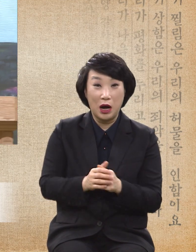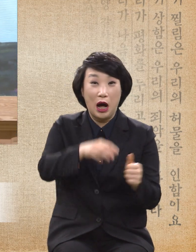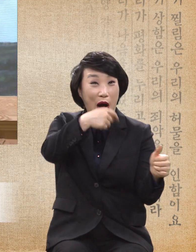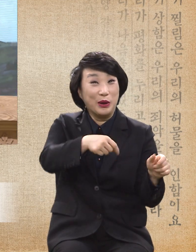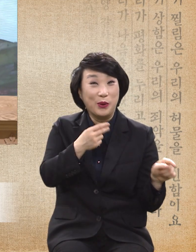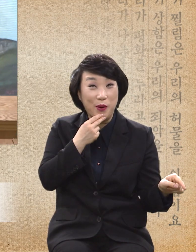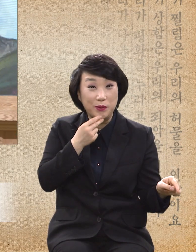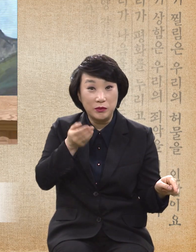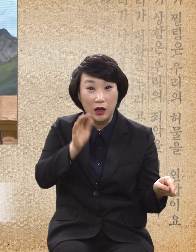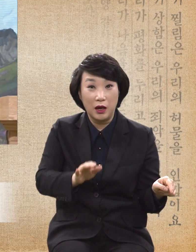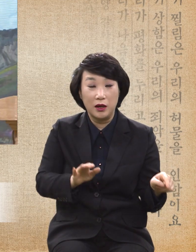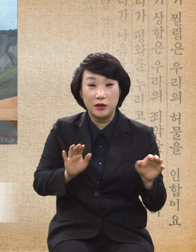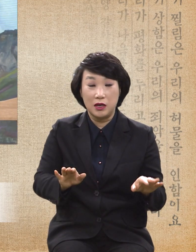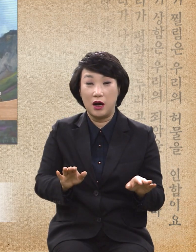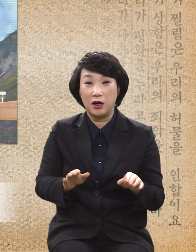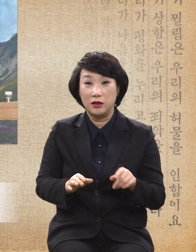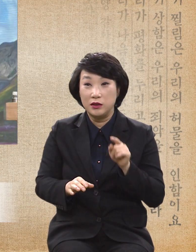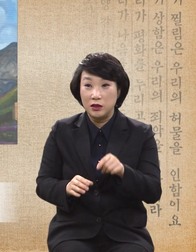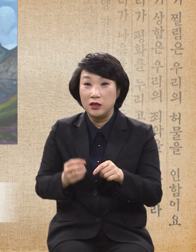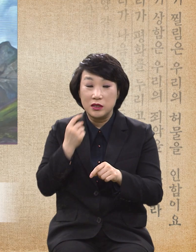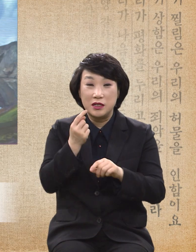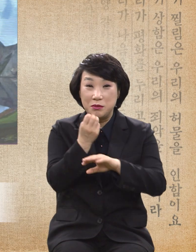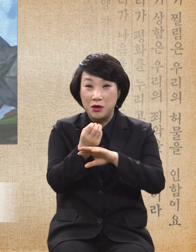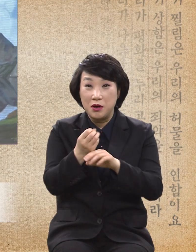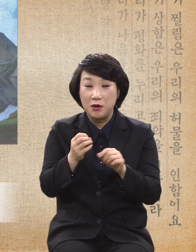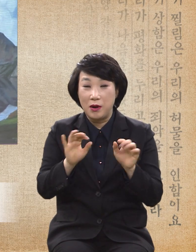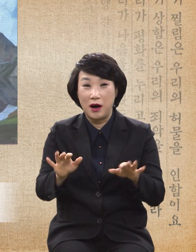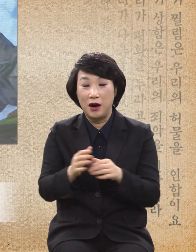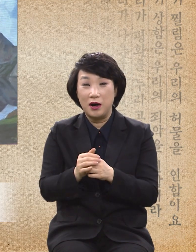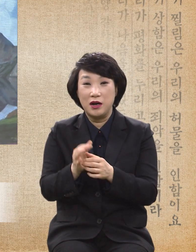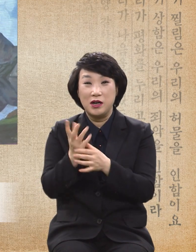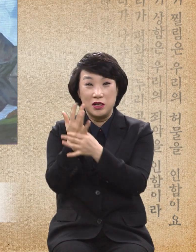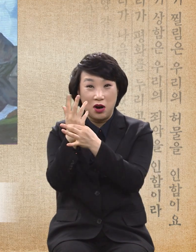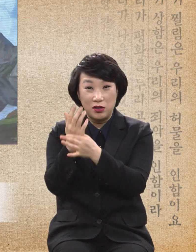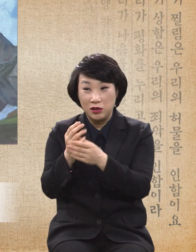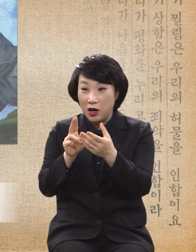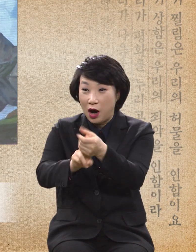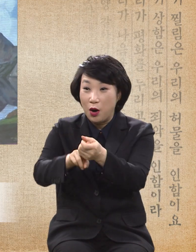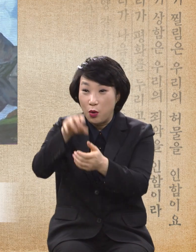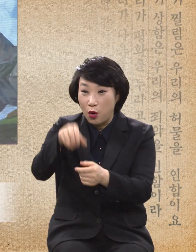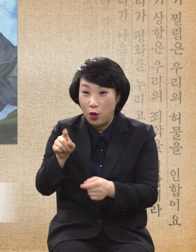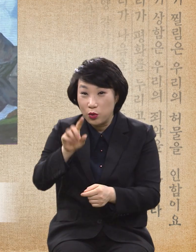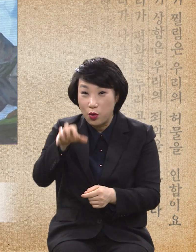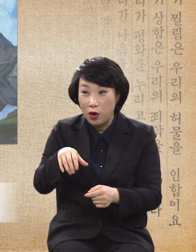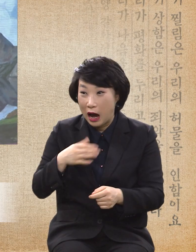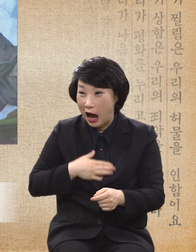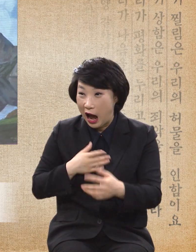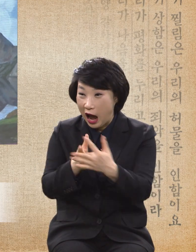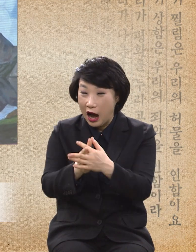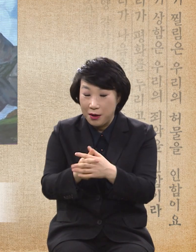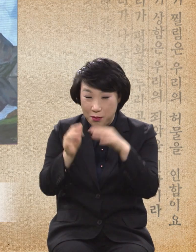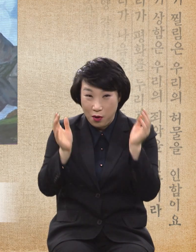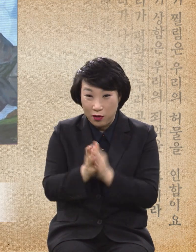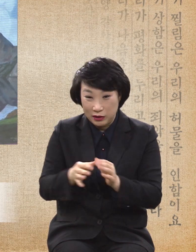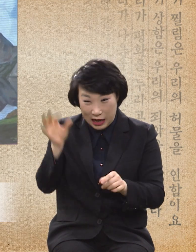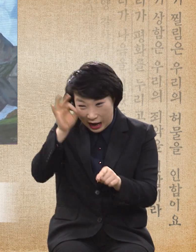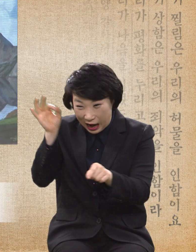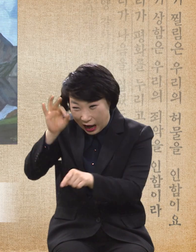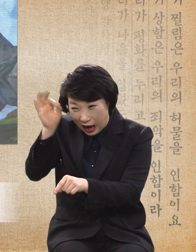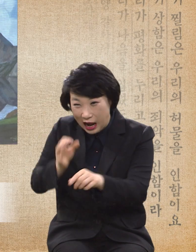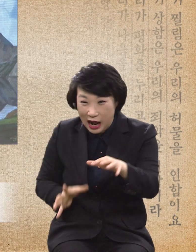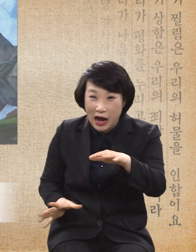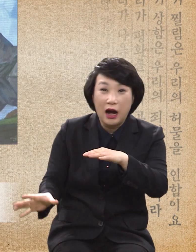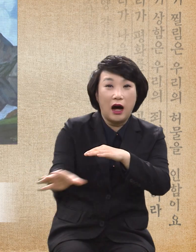일러주지도 않았는데 아주 금은보와 돈 현찰을 감춘 것을 용케 알고 탁 털어가는 것을